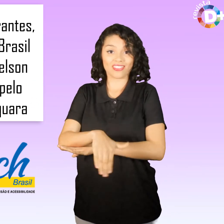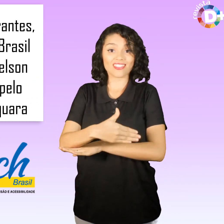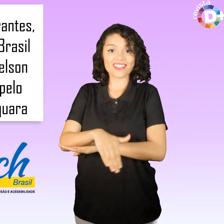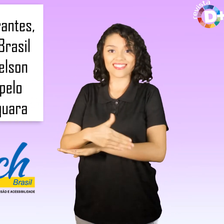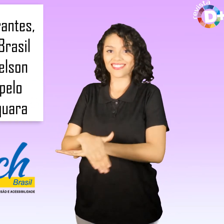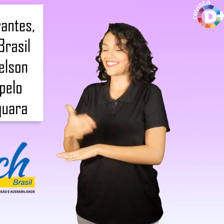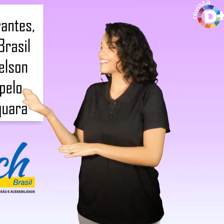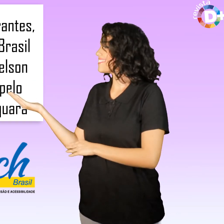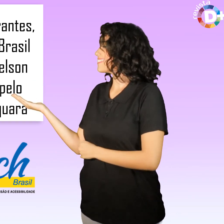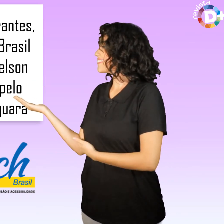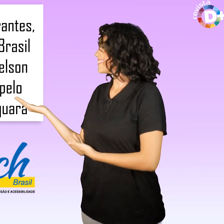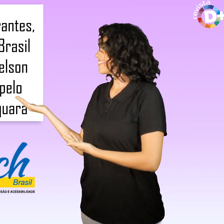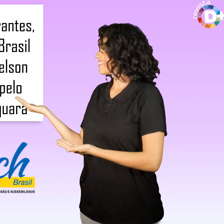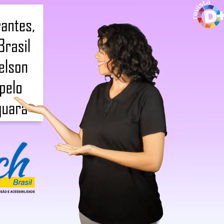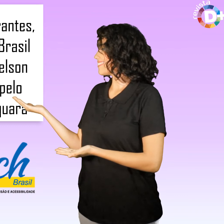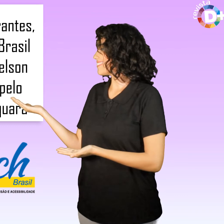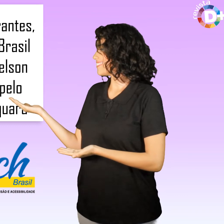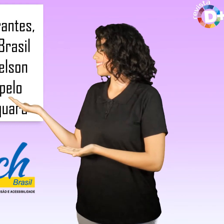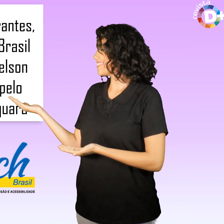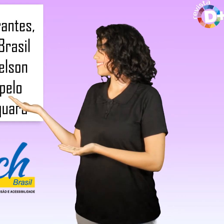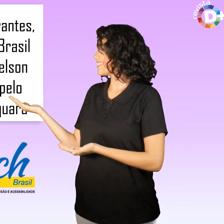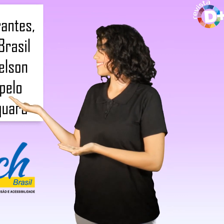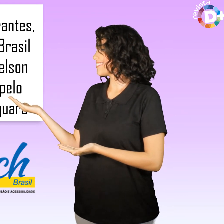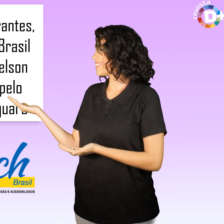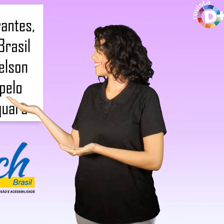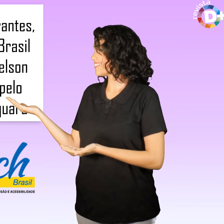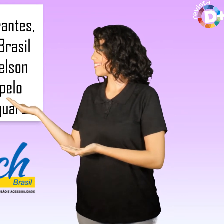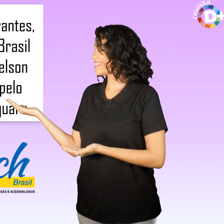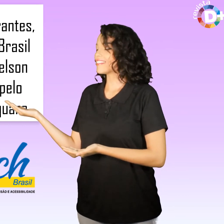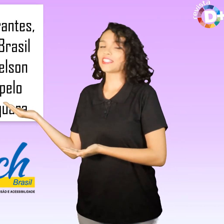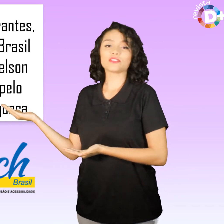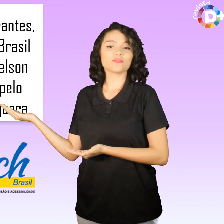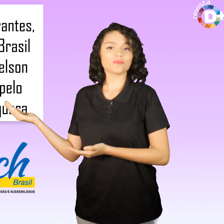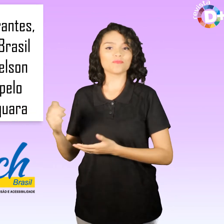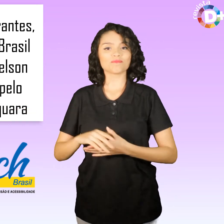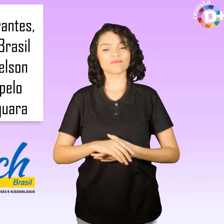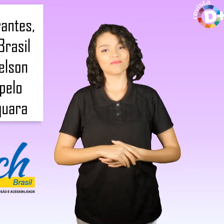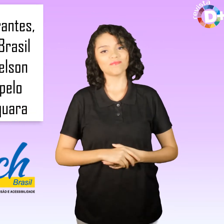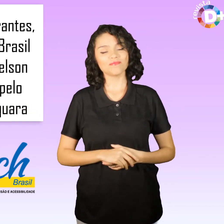Endereço: Rodovia dos Imigrantes, quilômetro 1,5, São Paulo, SP,